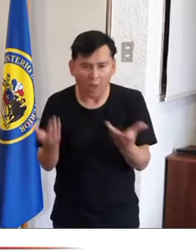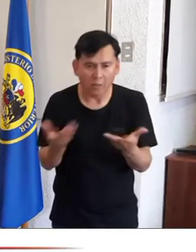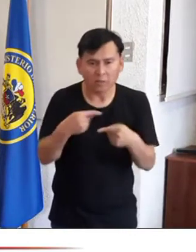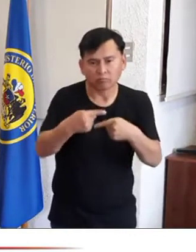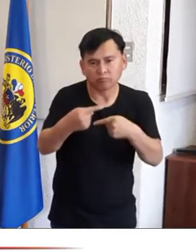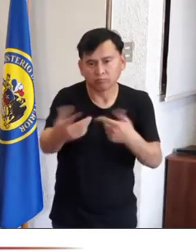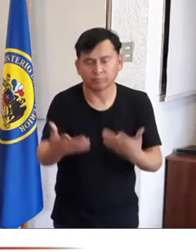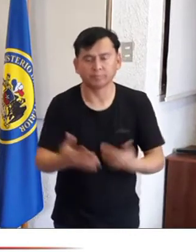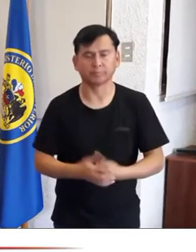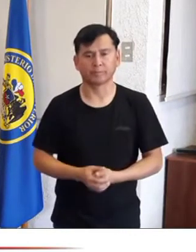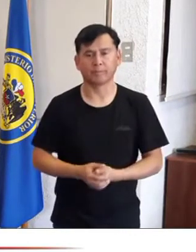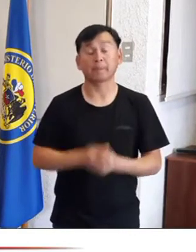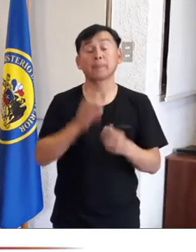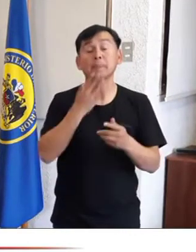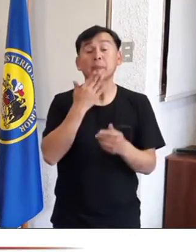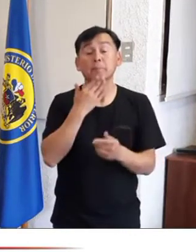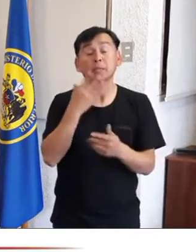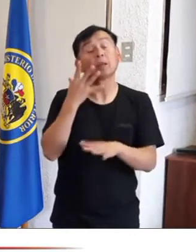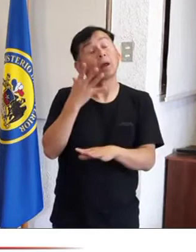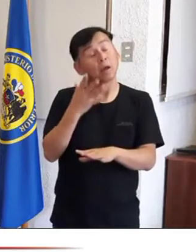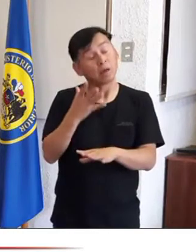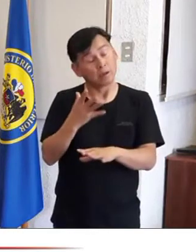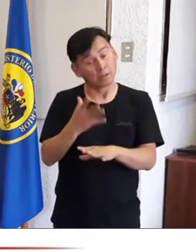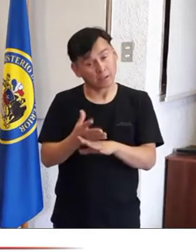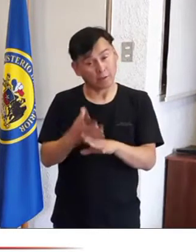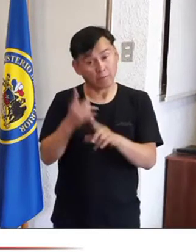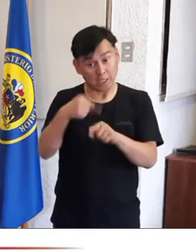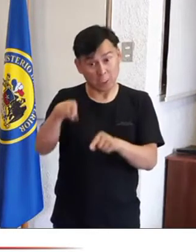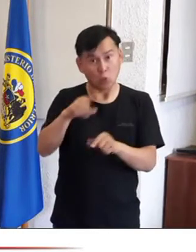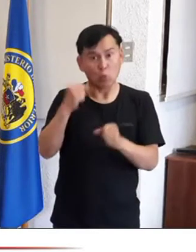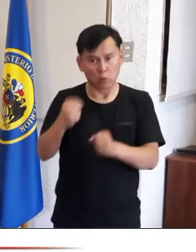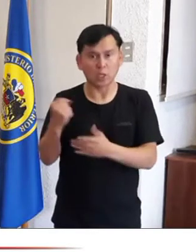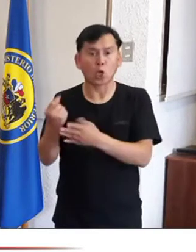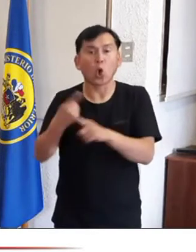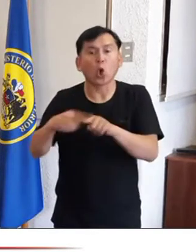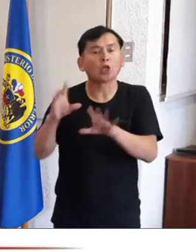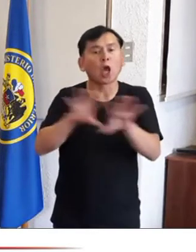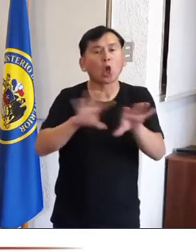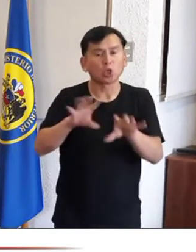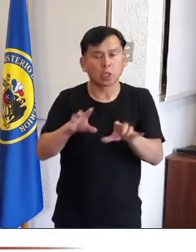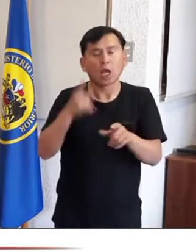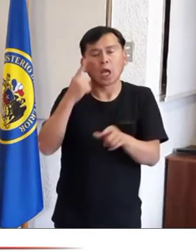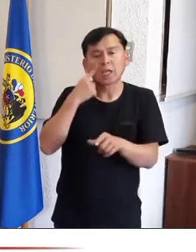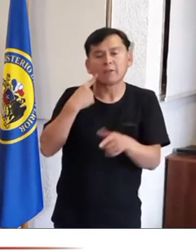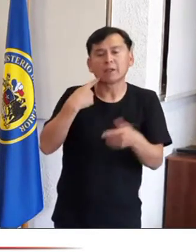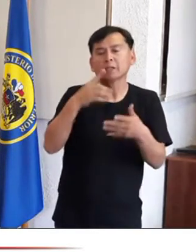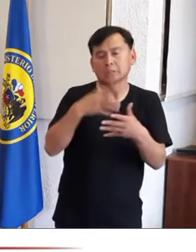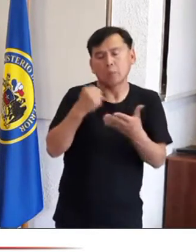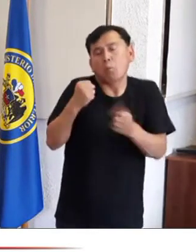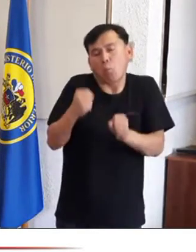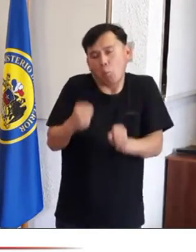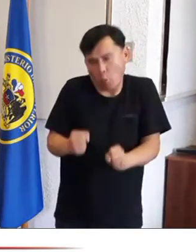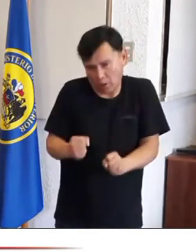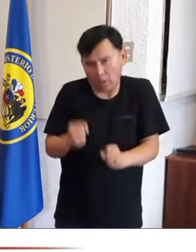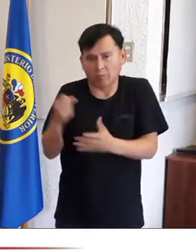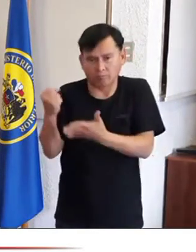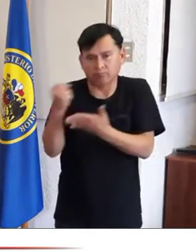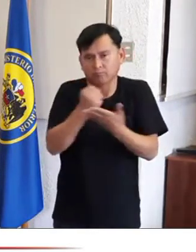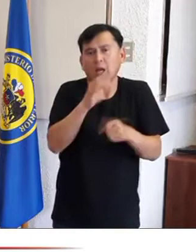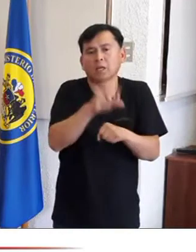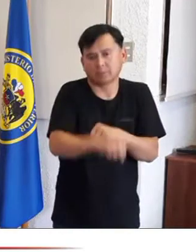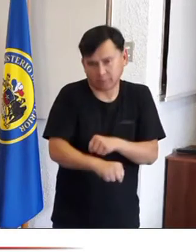que hemos establecido. Considerar también que en la medida que ellos puedan ofrecer otros insumos, hay que ver que esté la disponibilidad en el